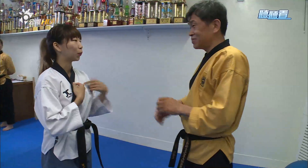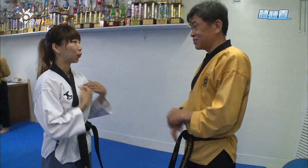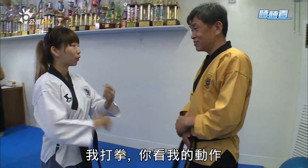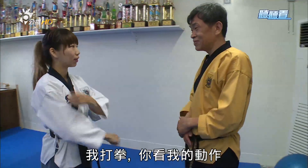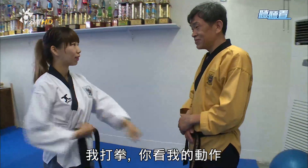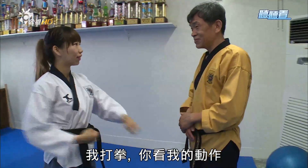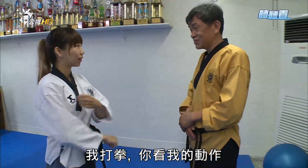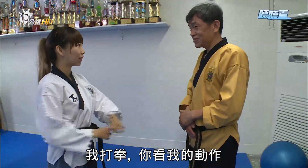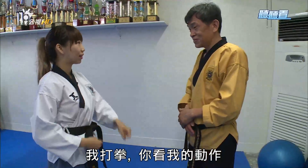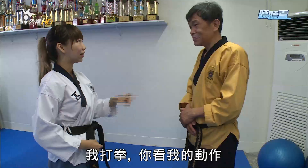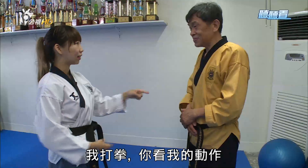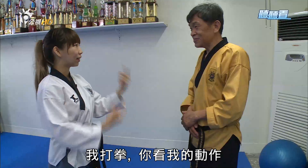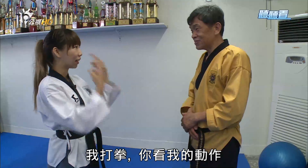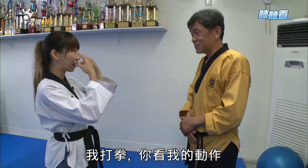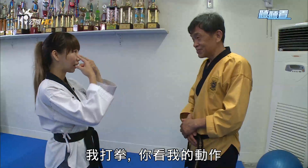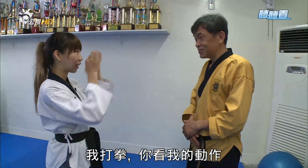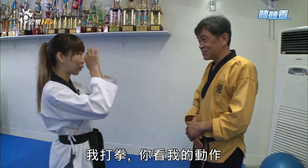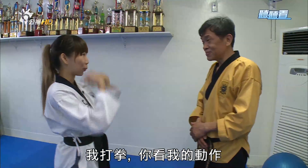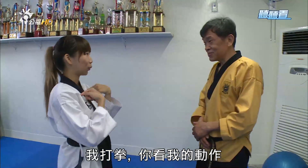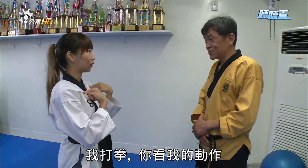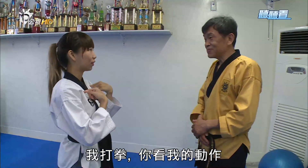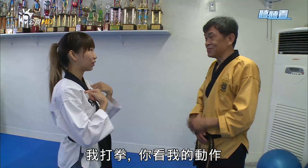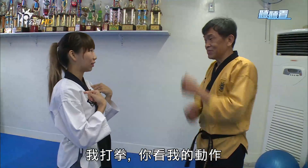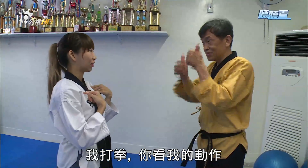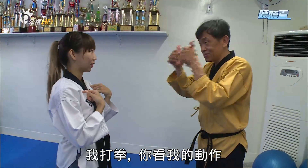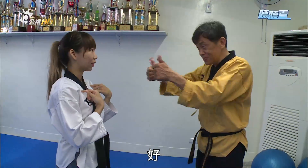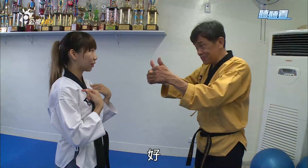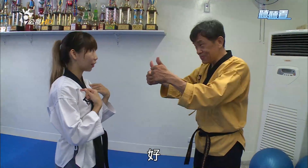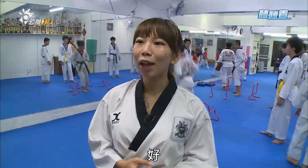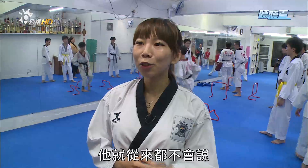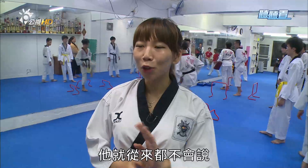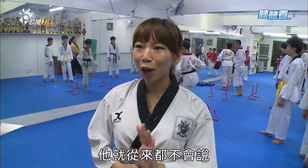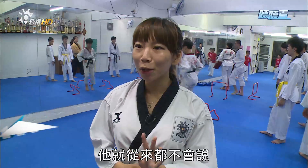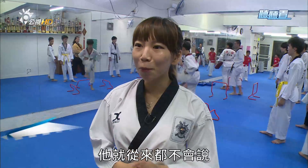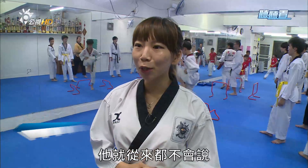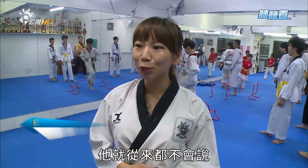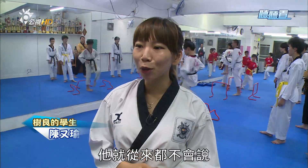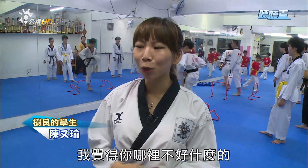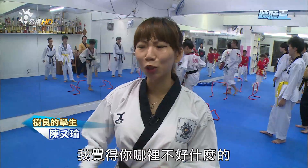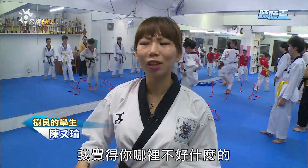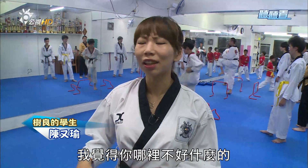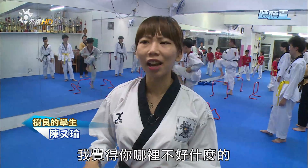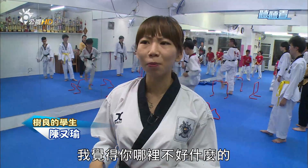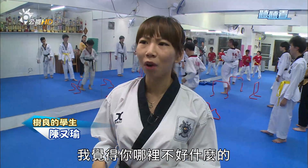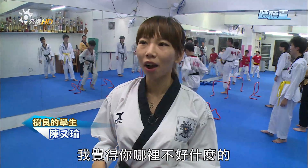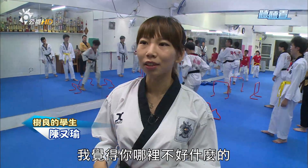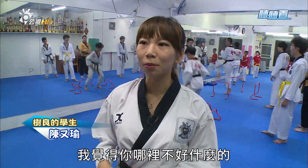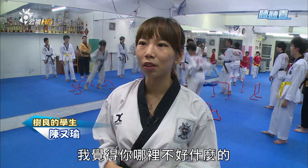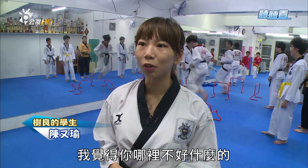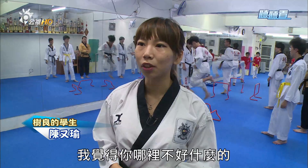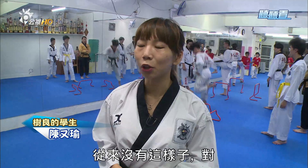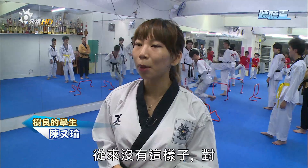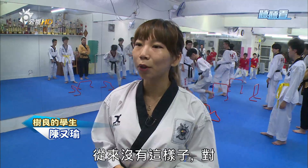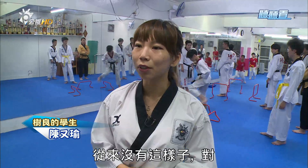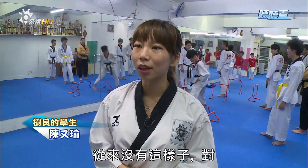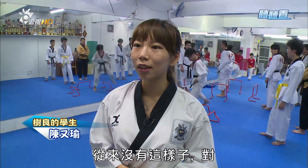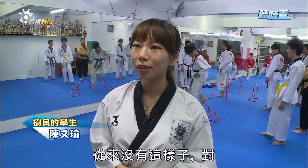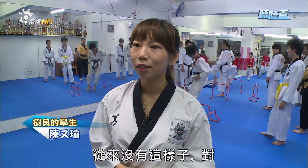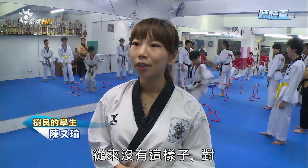我打拳，你看我的动作。 好。 他是从来都不会说，我觉得你哪里不好什么的，从来没有这样。